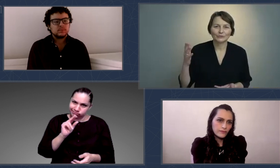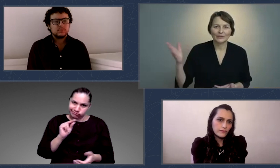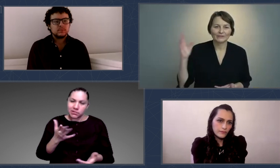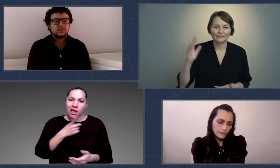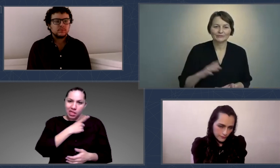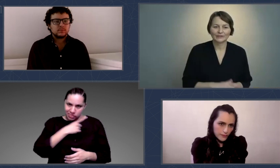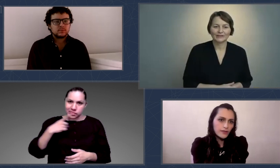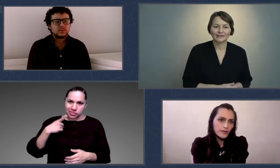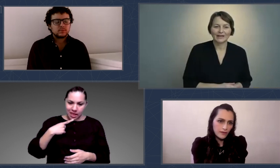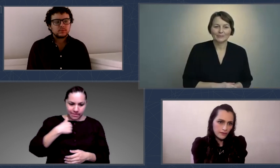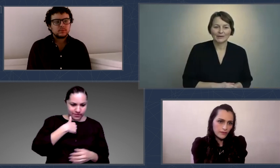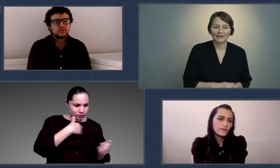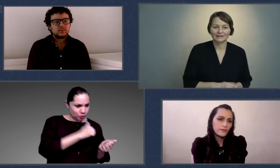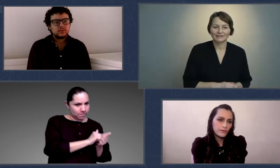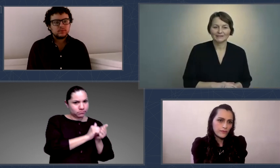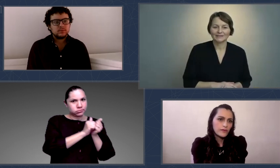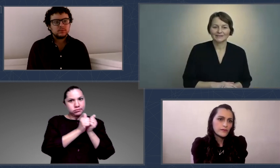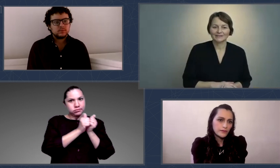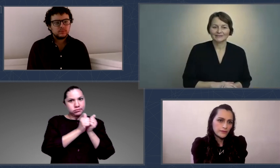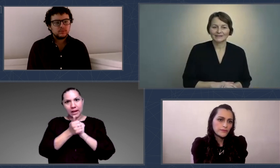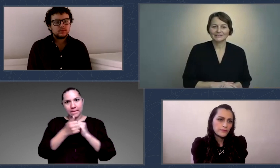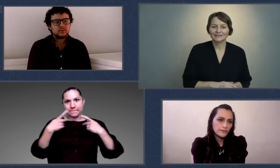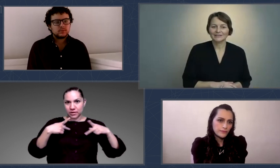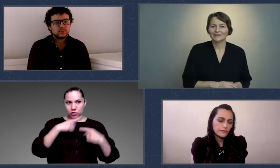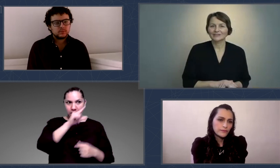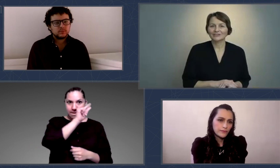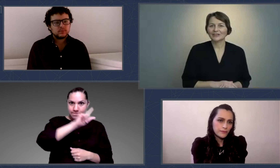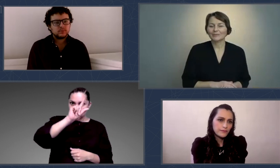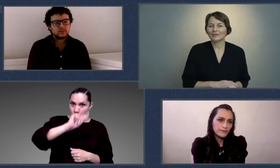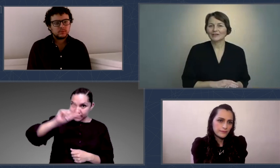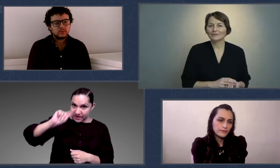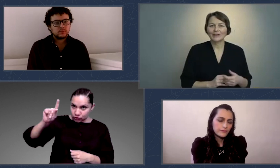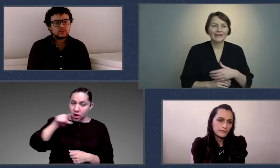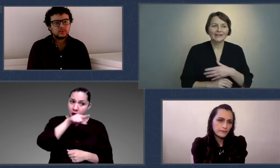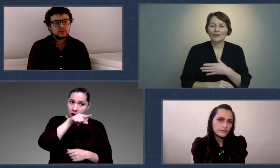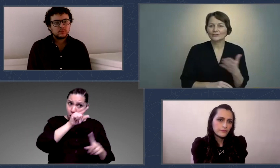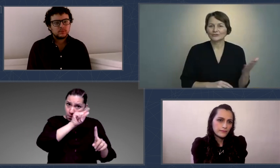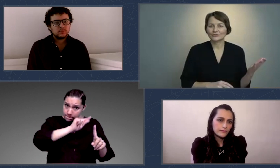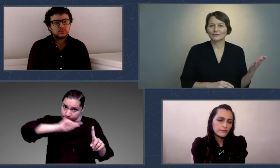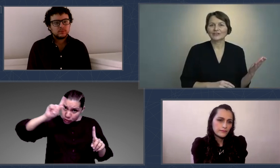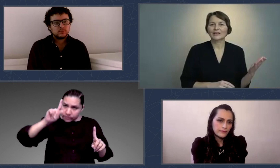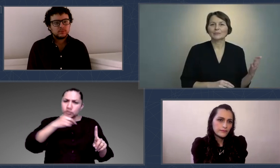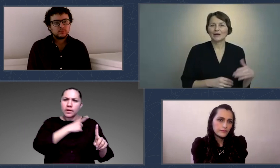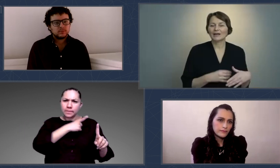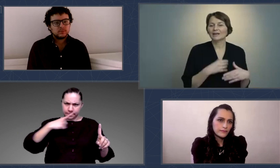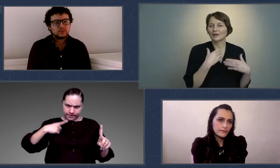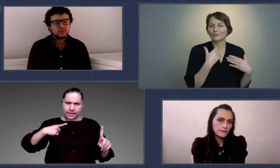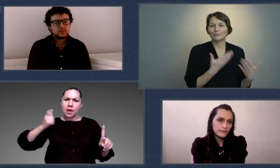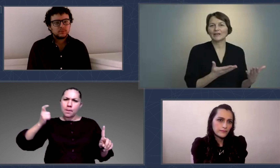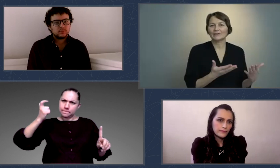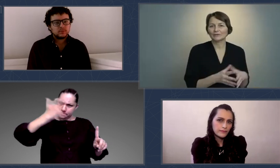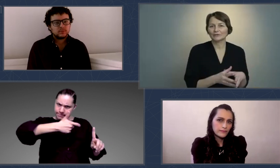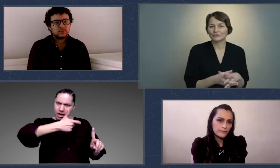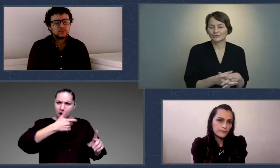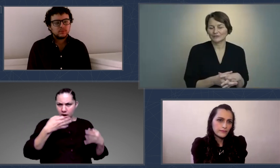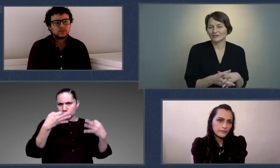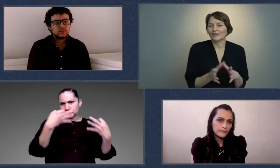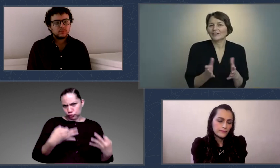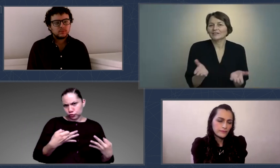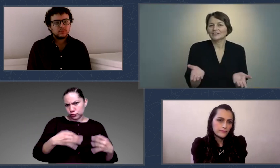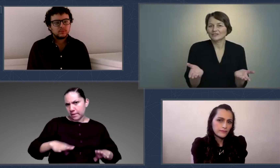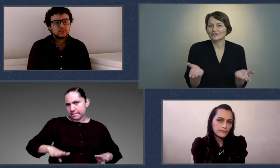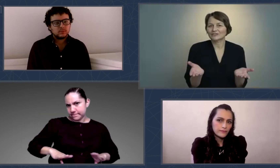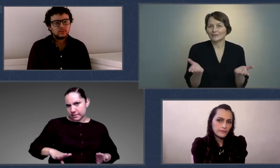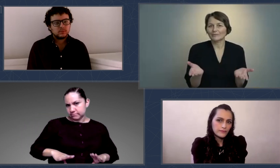sus to servicios. Es buy decir, something like si if I yo have voy someone pay my a ver, house, si yo I'm pido, not expecting them to do that for free. I o sea, pay,